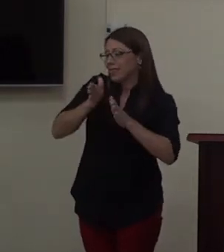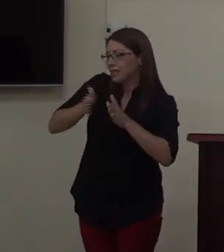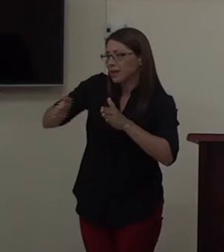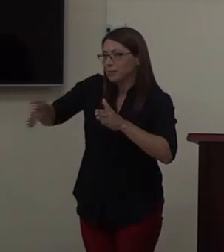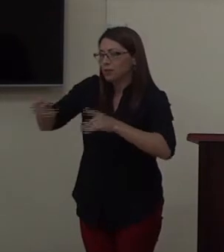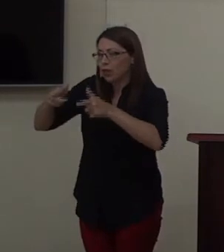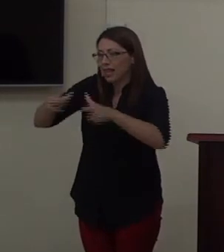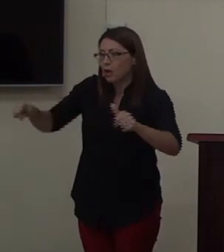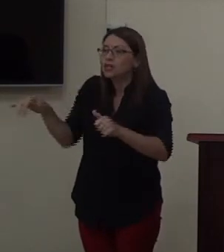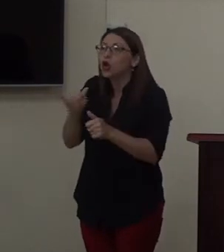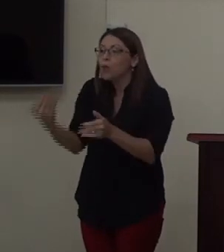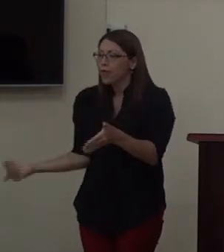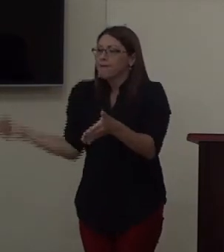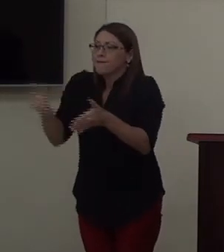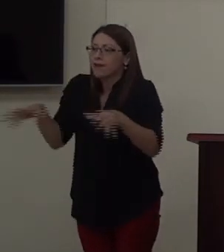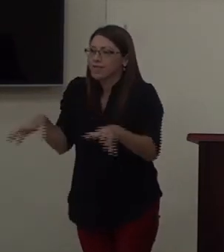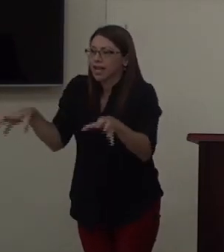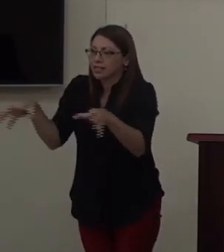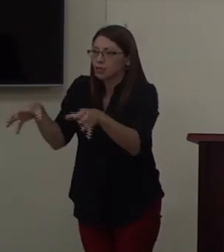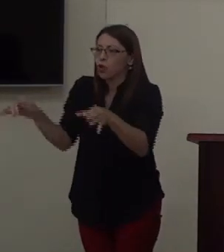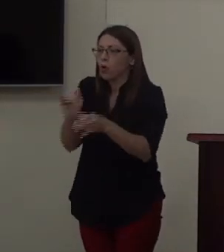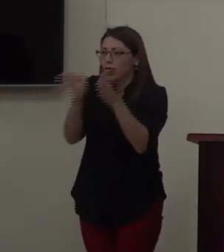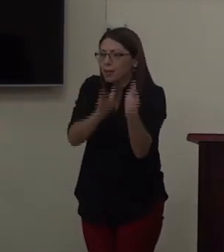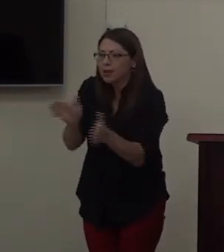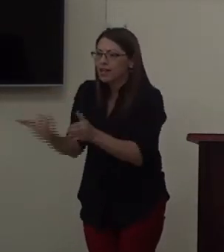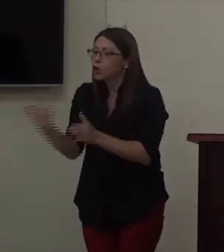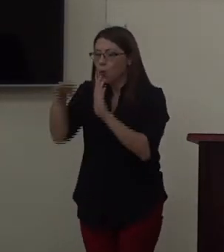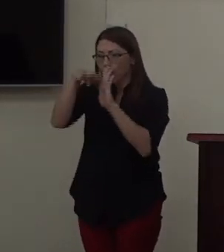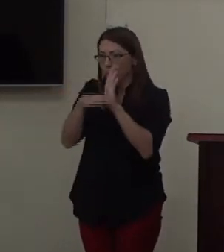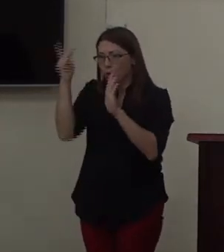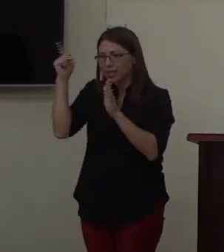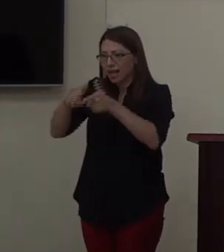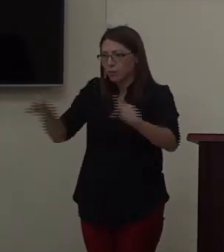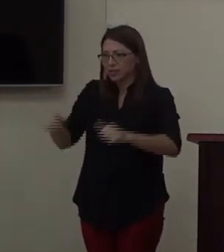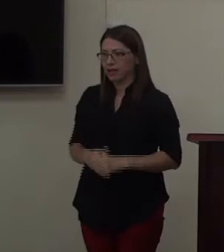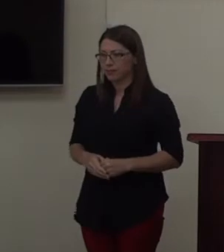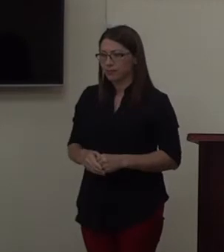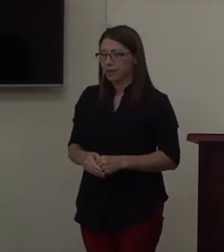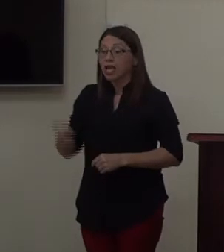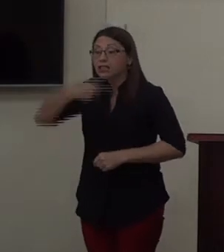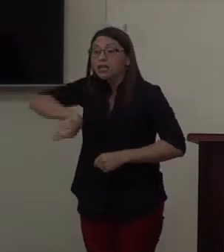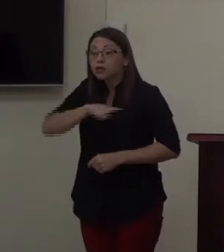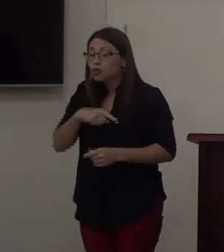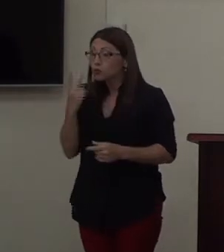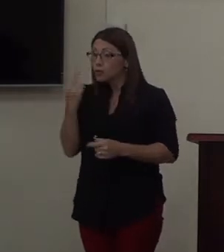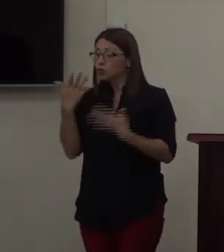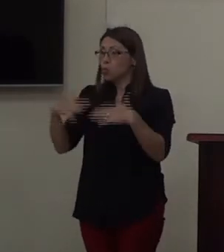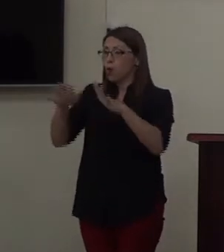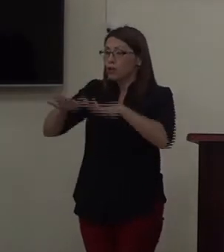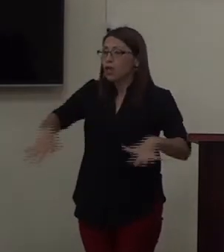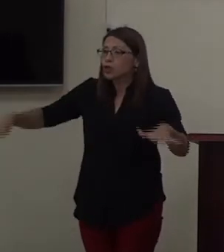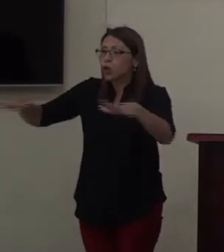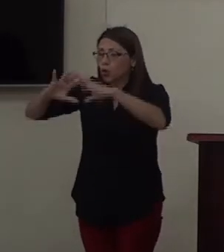lenguas, como de revitalización, como de planificación, como de política lingüística. Si nosotros nos vamos, pues hay un entorno